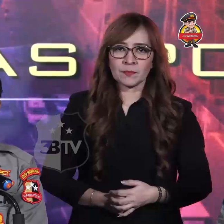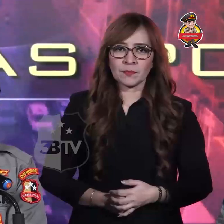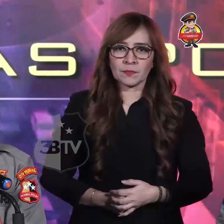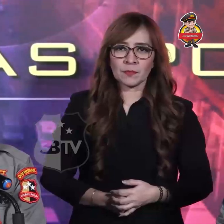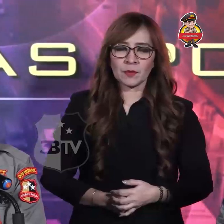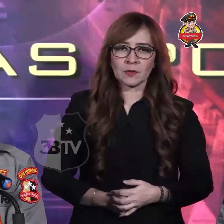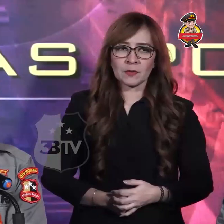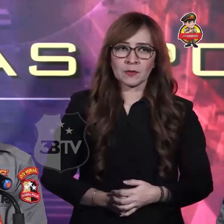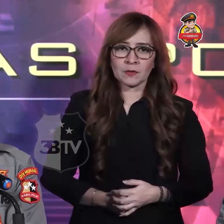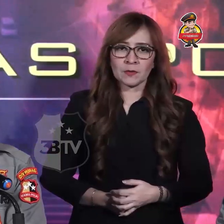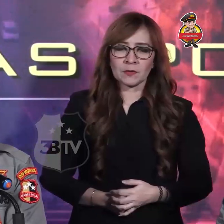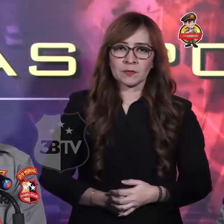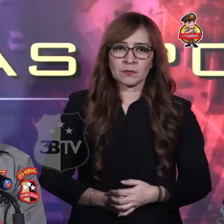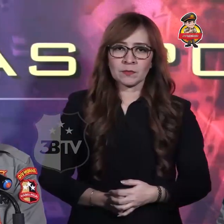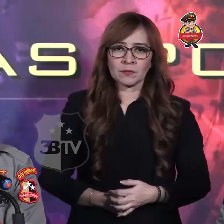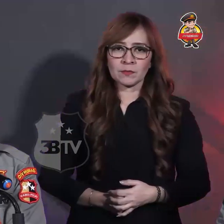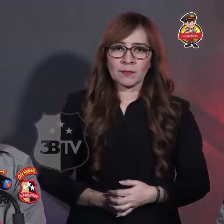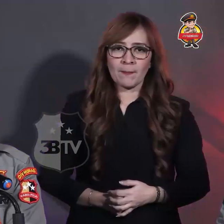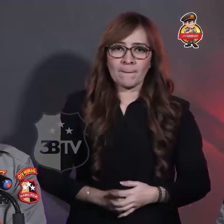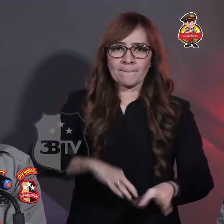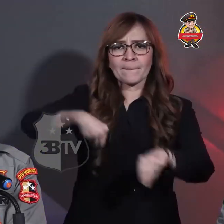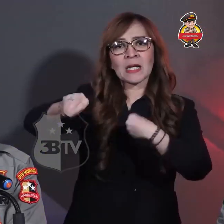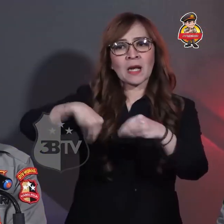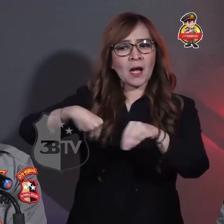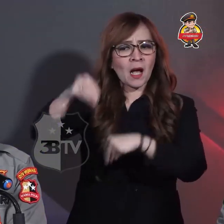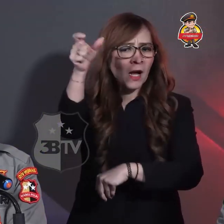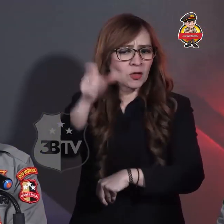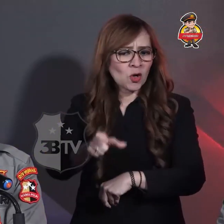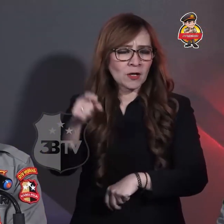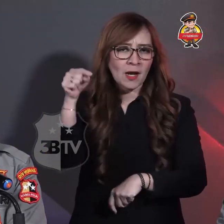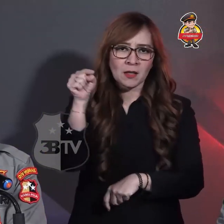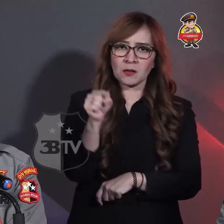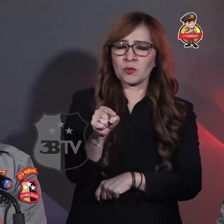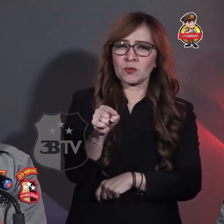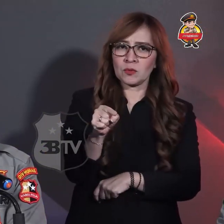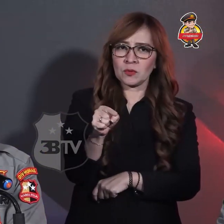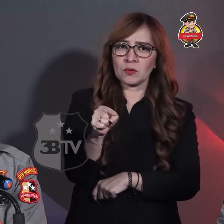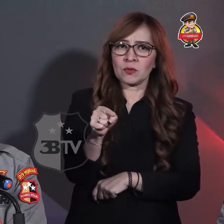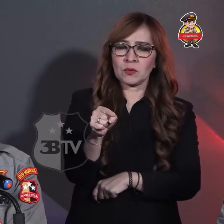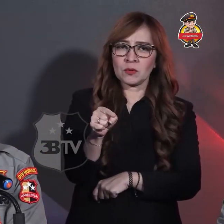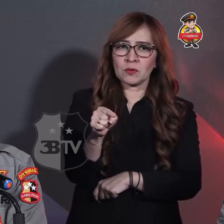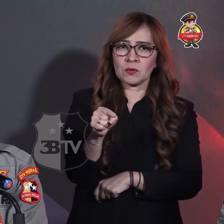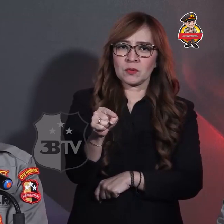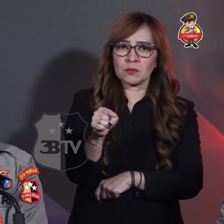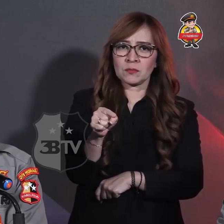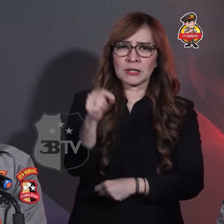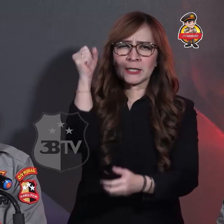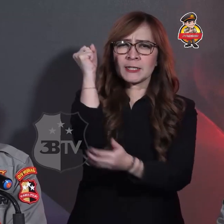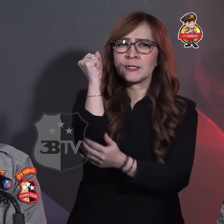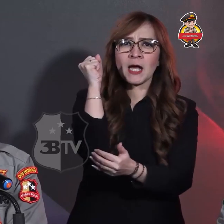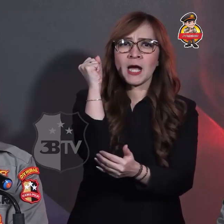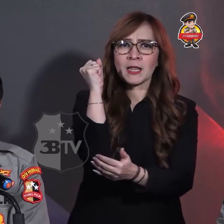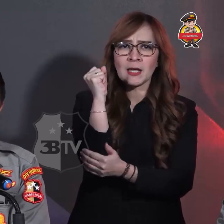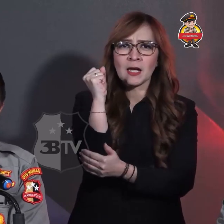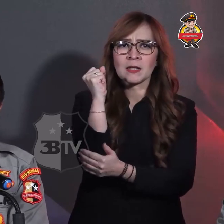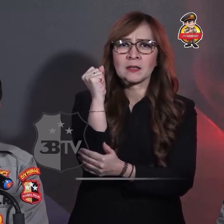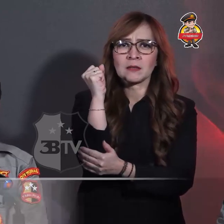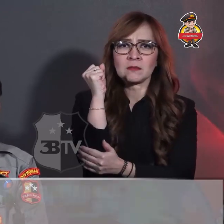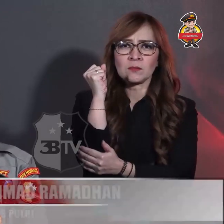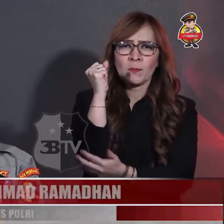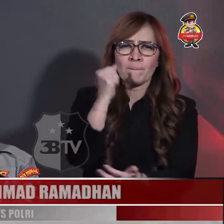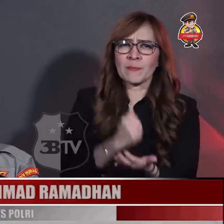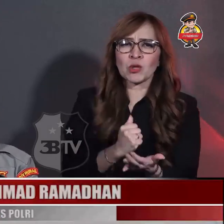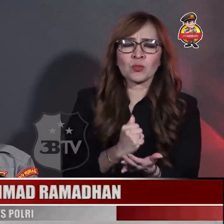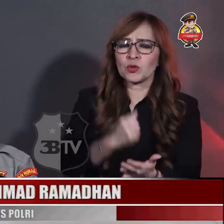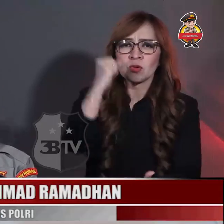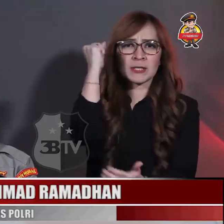tindak pidana perdagangan orang ini merupakan kejahatan luar biasa.